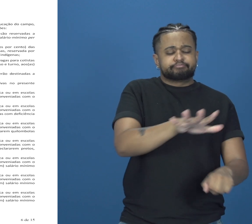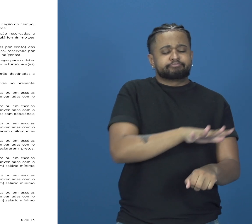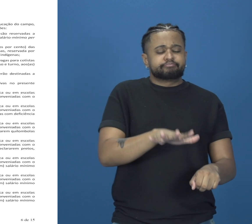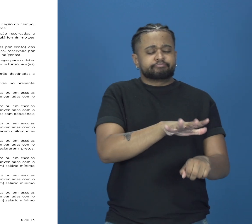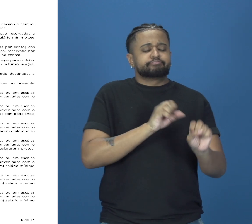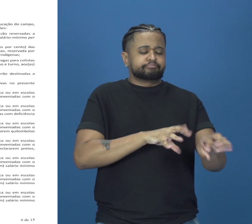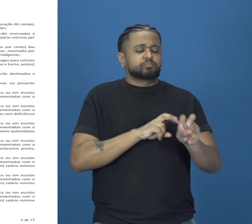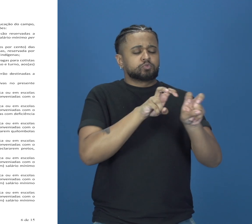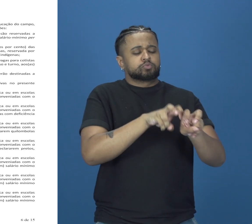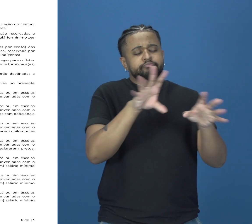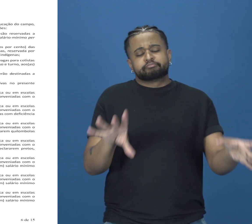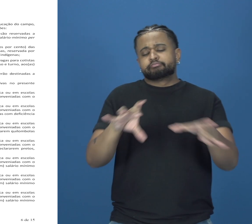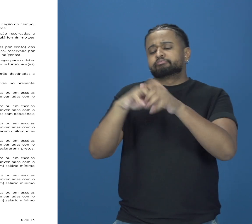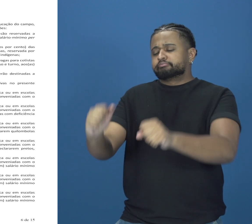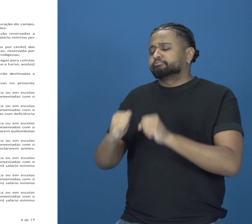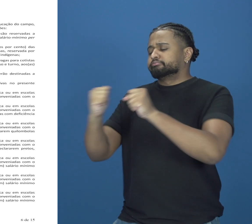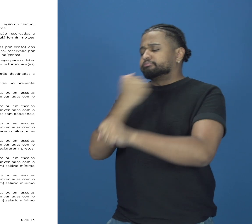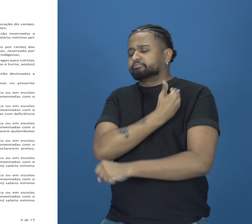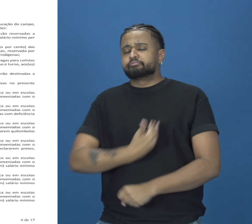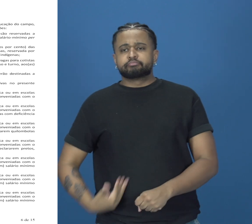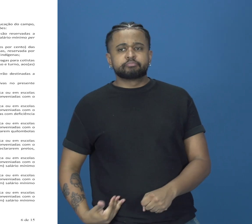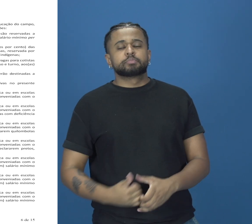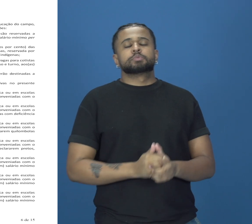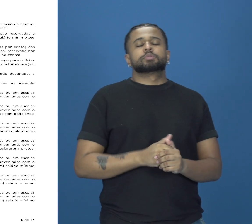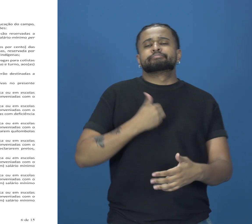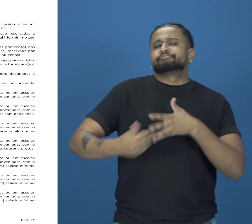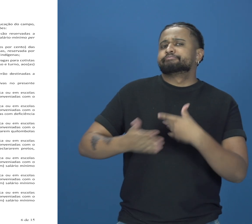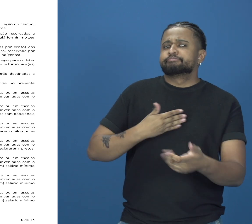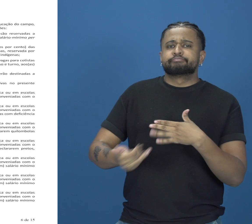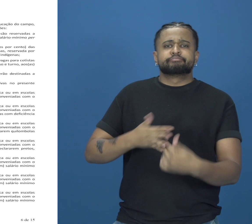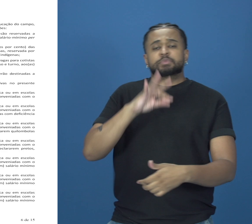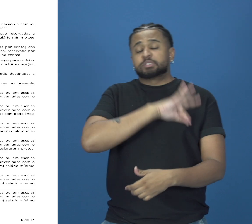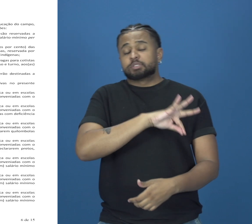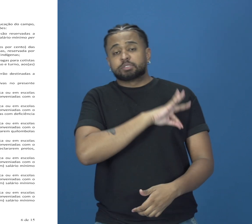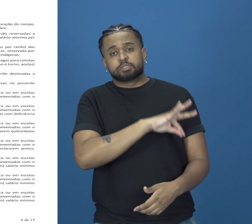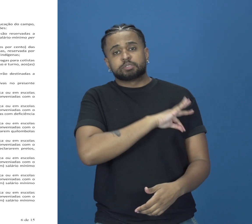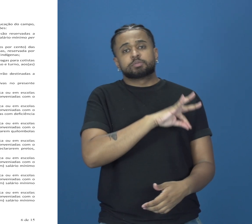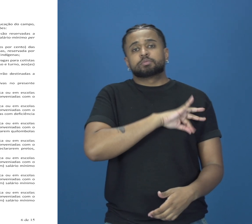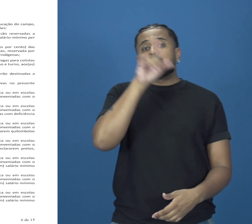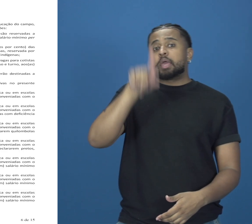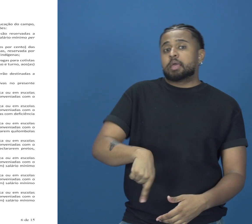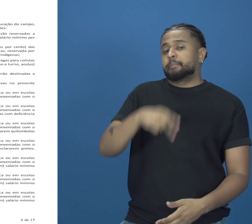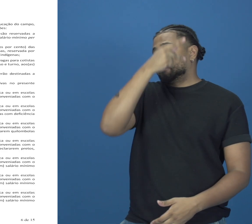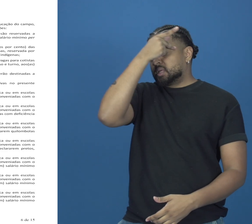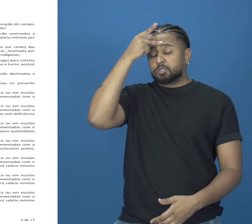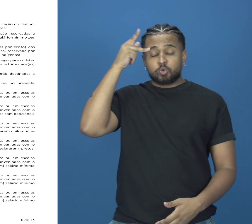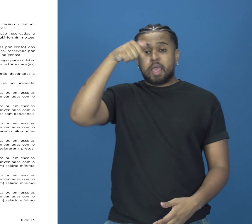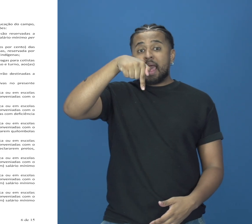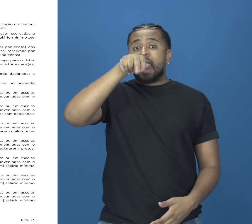da educação do campo, conveniadas com o poder público, independentemente de renda, que se